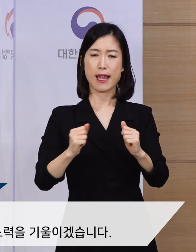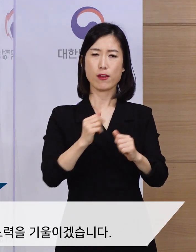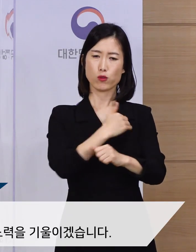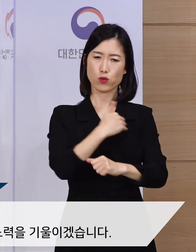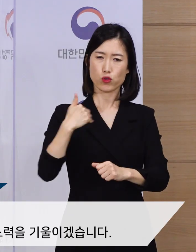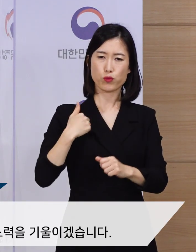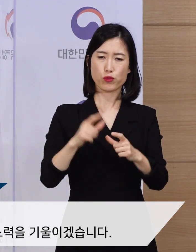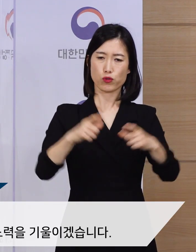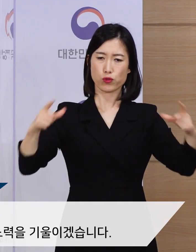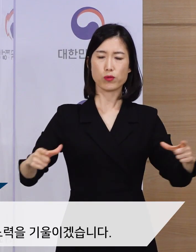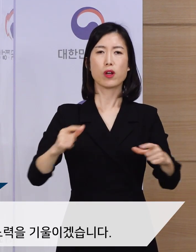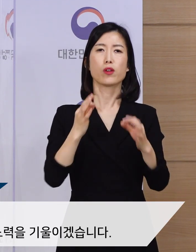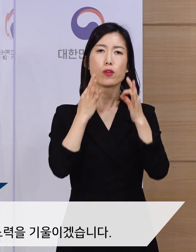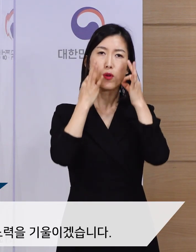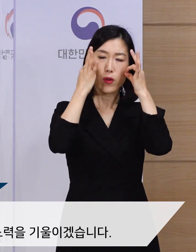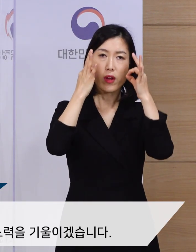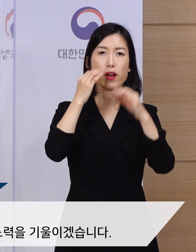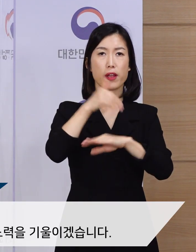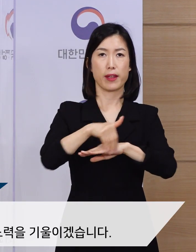노력을 기울이겠습니다.